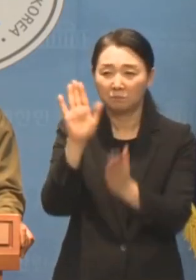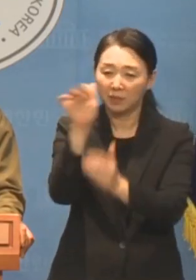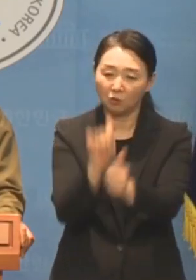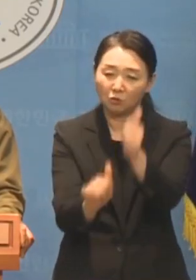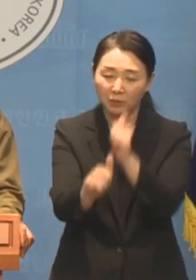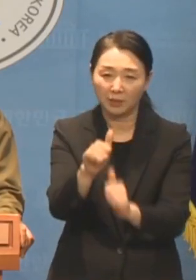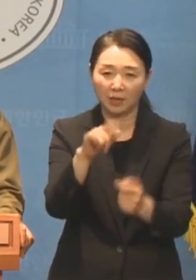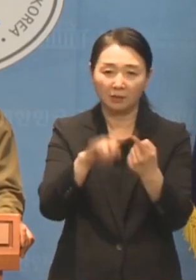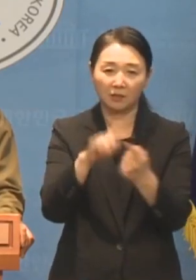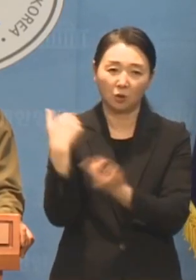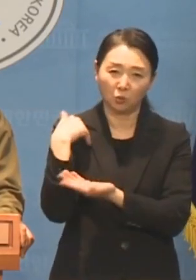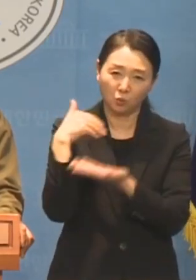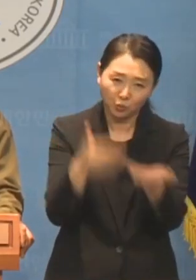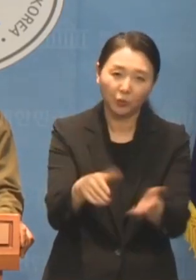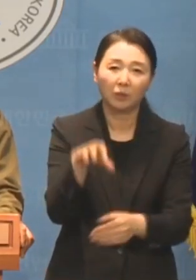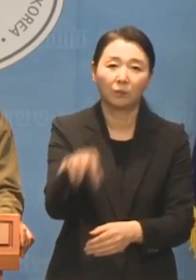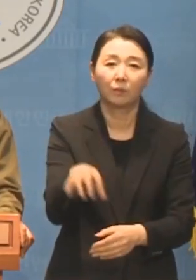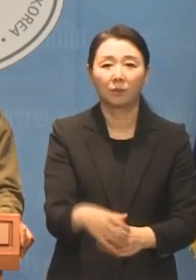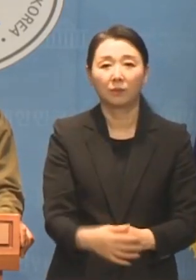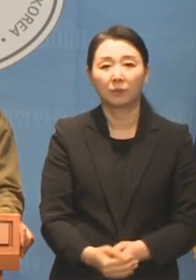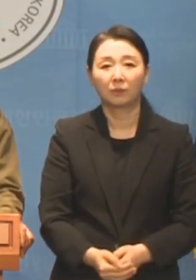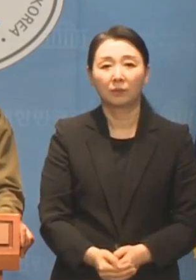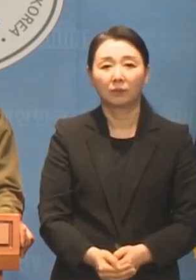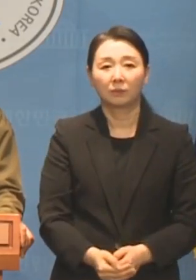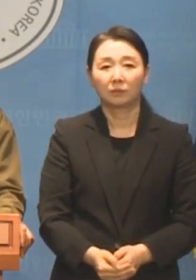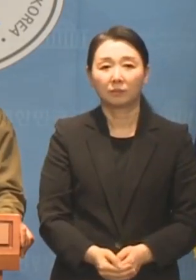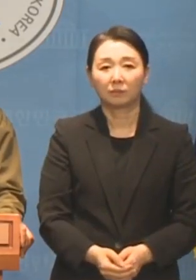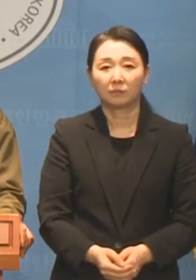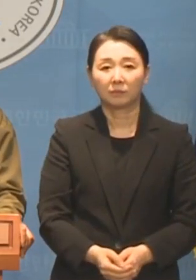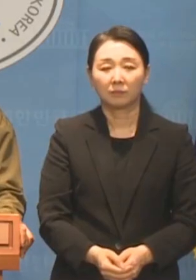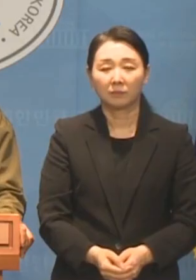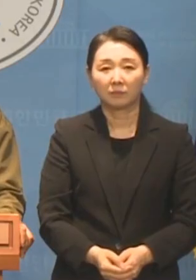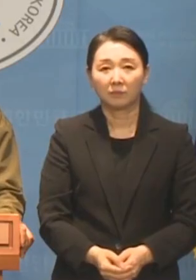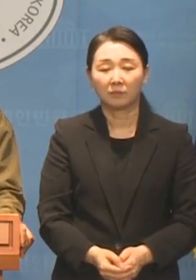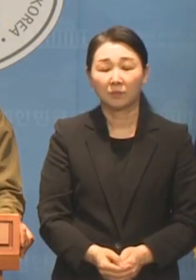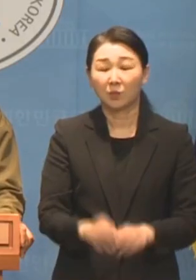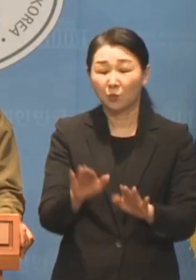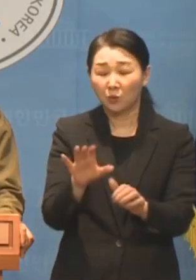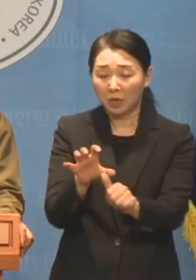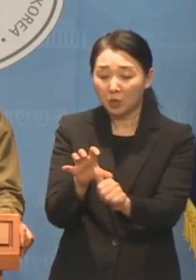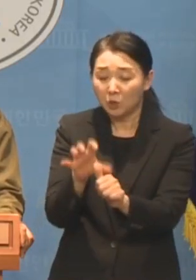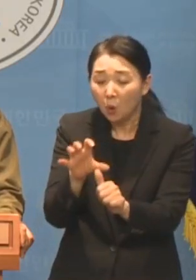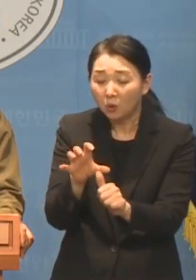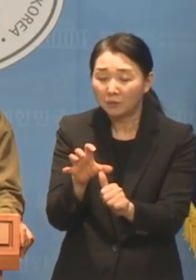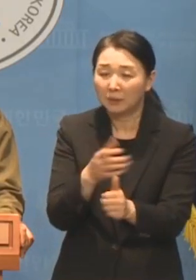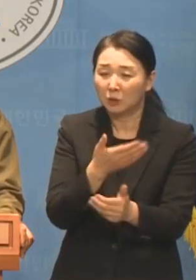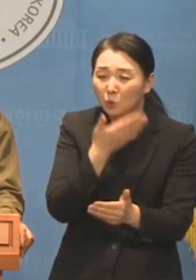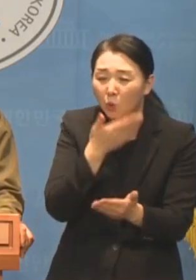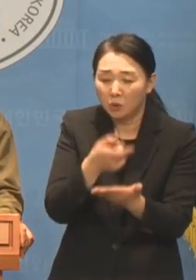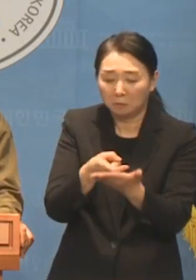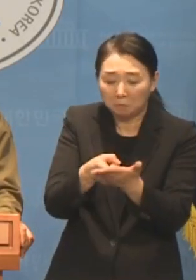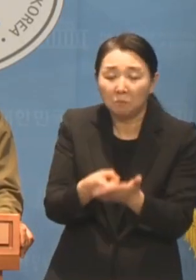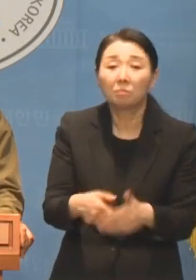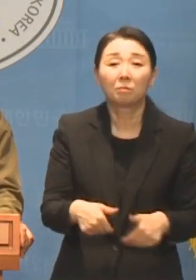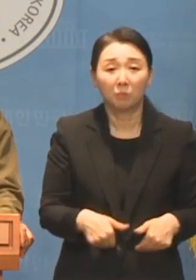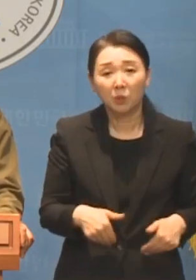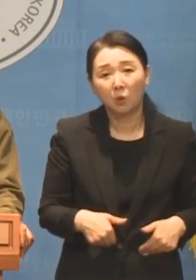온전히 돌려줘야 할 장소입니다. 최소한으로 이용하고 최대한 보존해야 하는